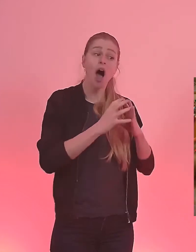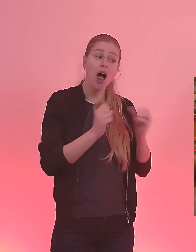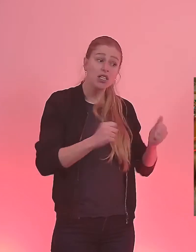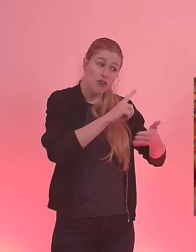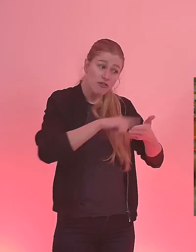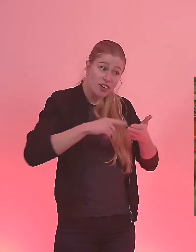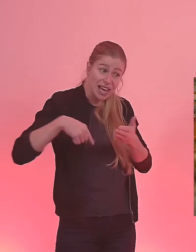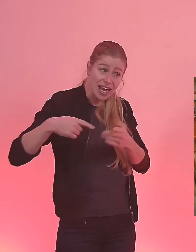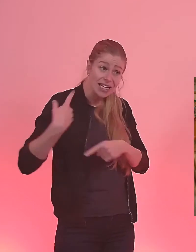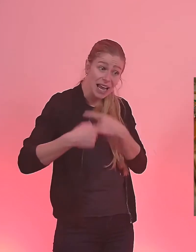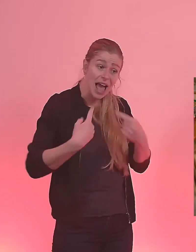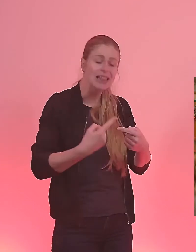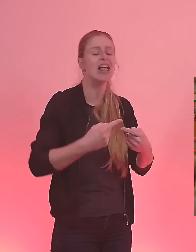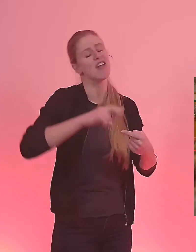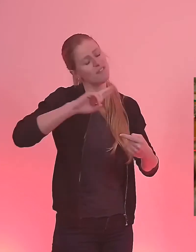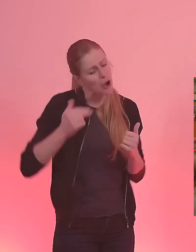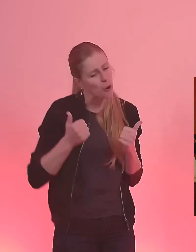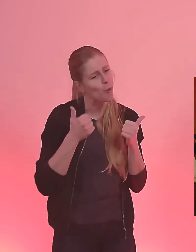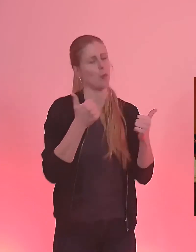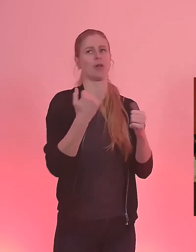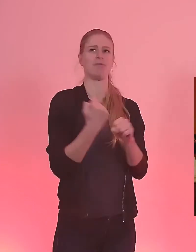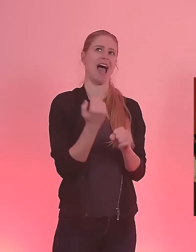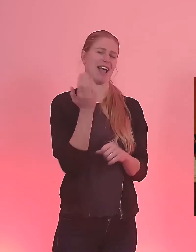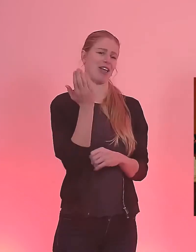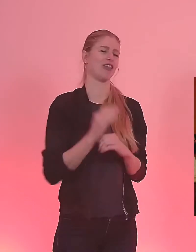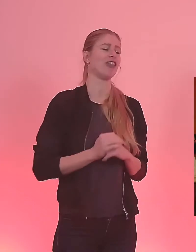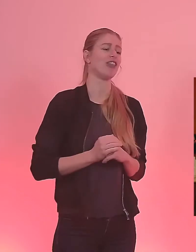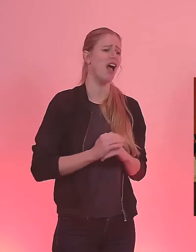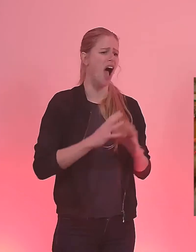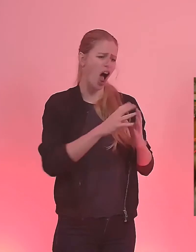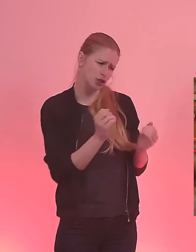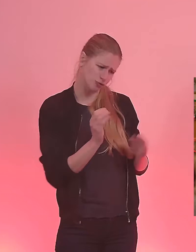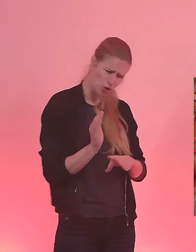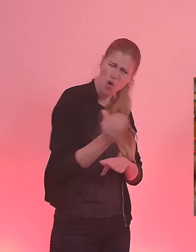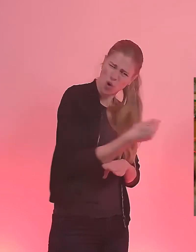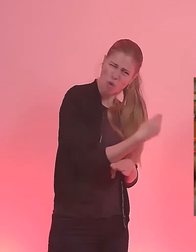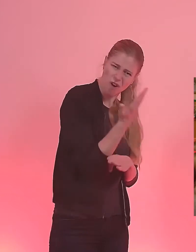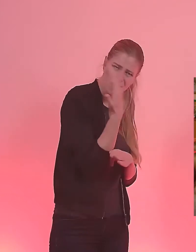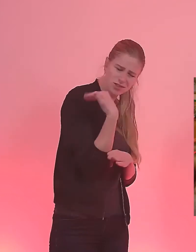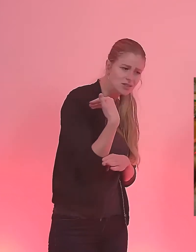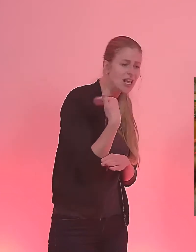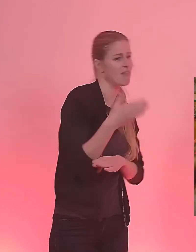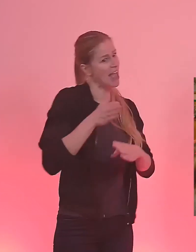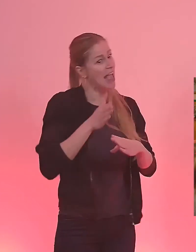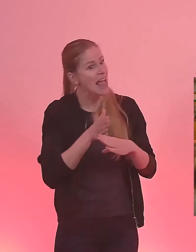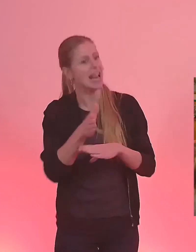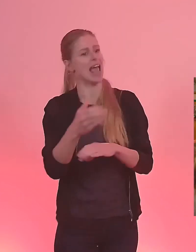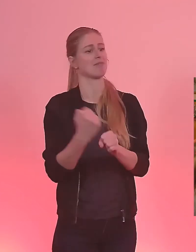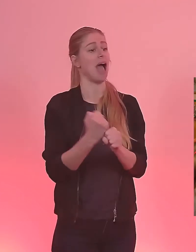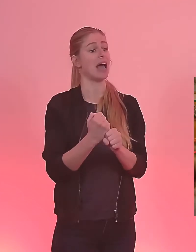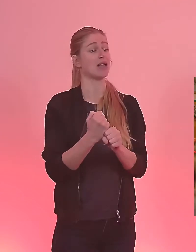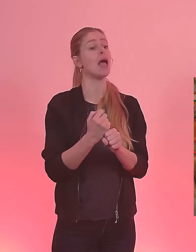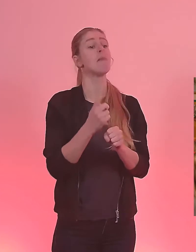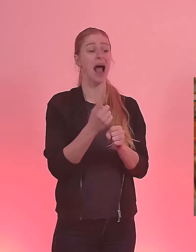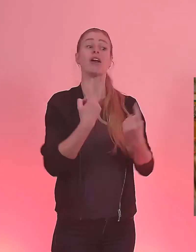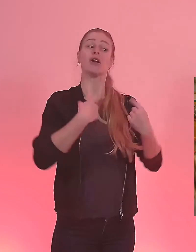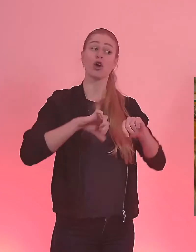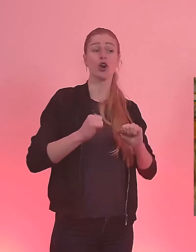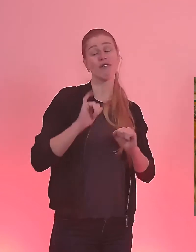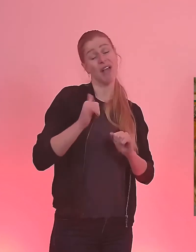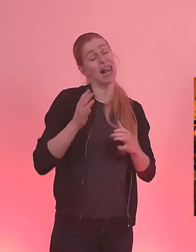is weer goed te maken. Ja. En alles wat krom was, recht te maken. Maar wij kunnen hem daar wel een beetje bij